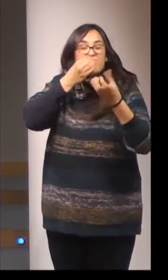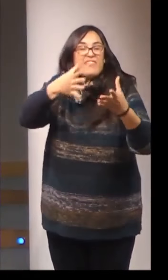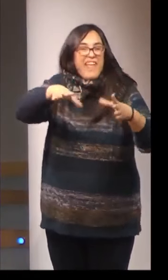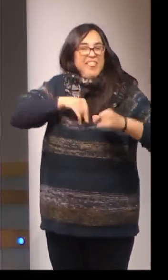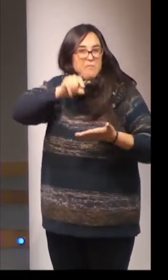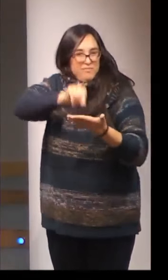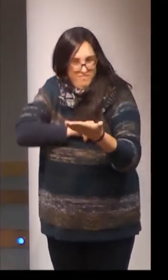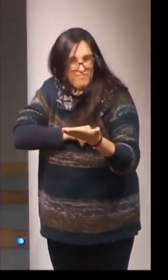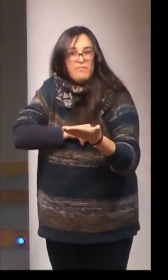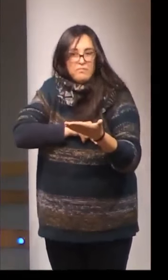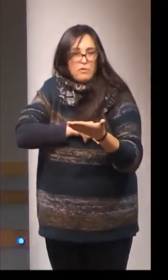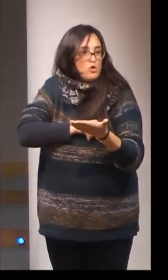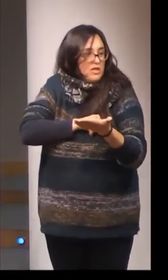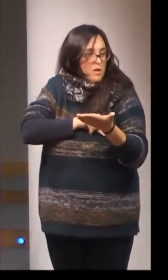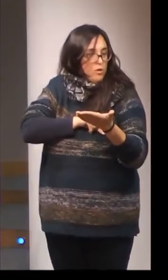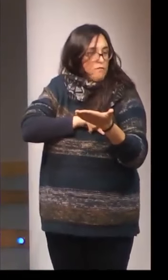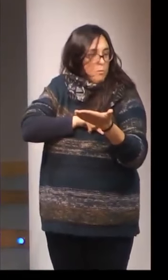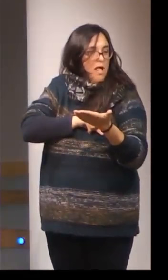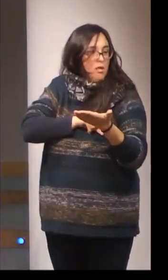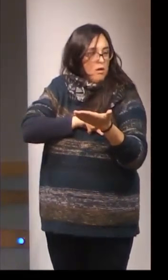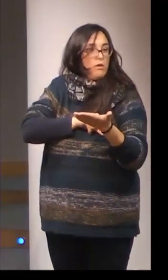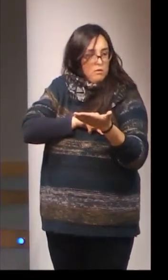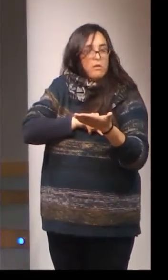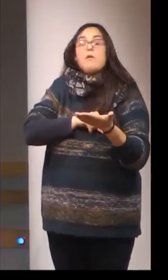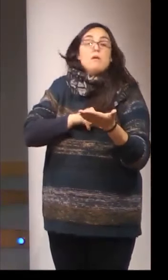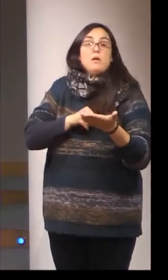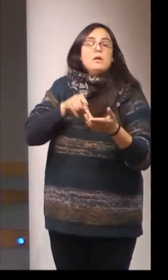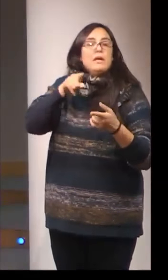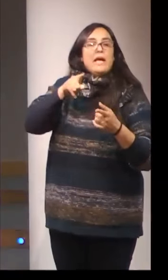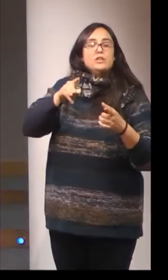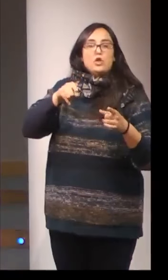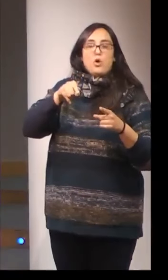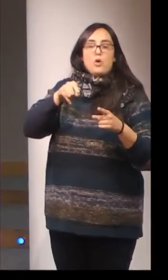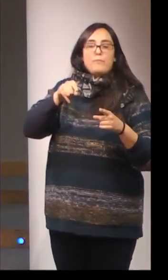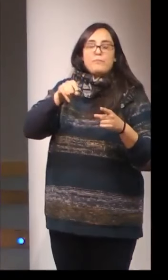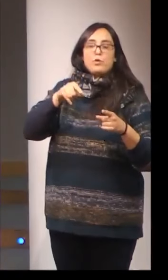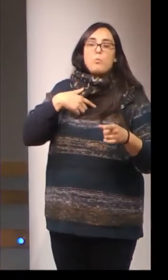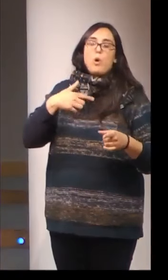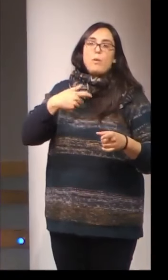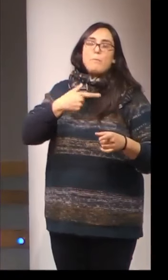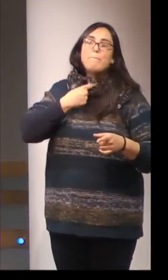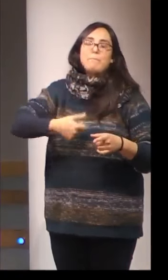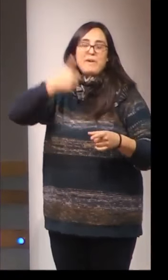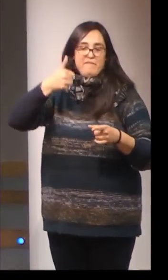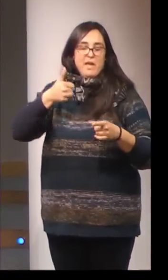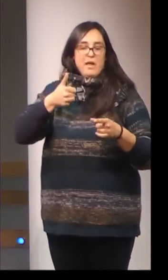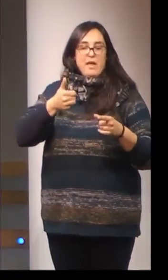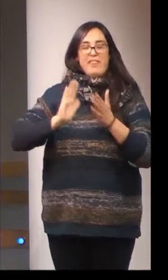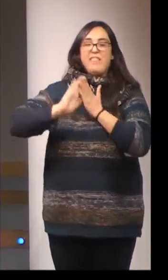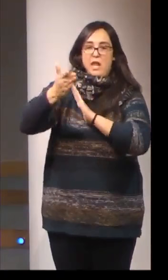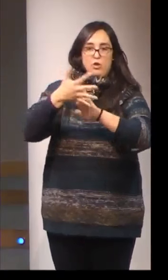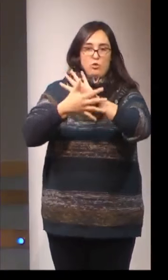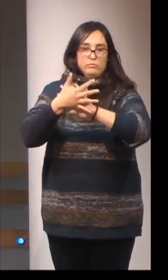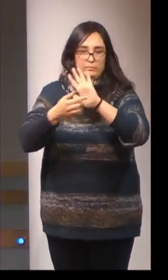hay cuestionarios de consentimiento que